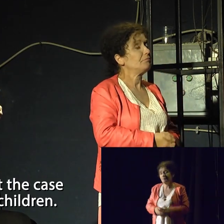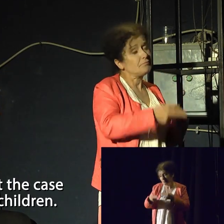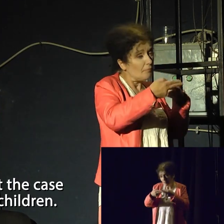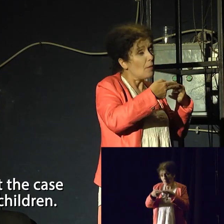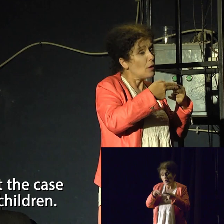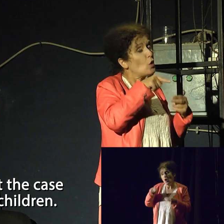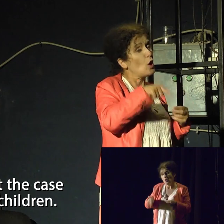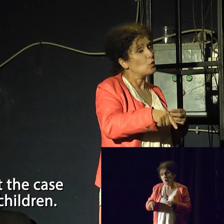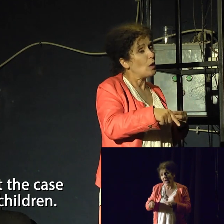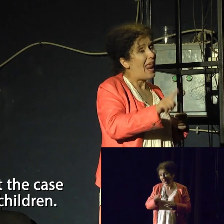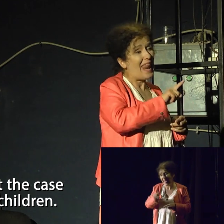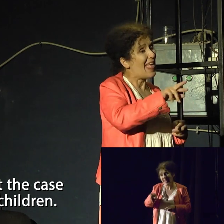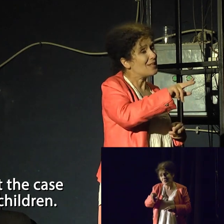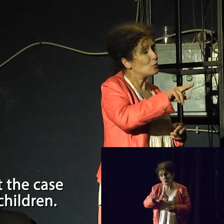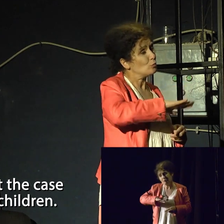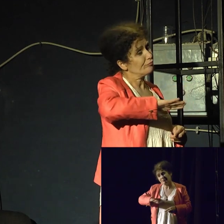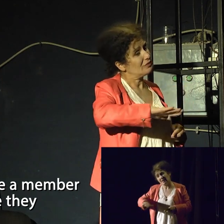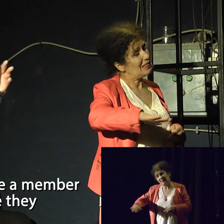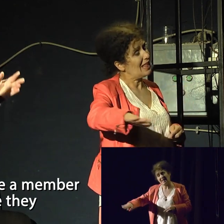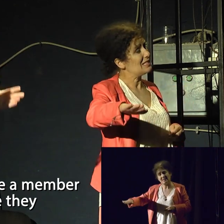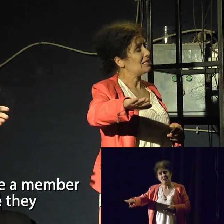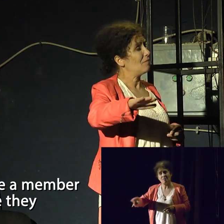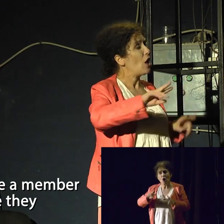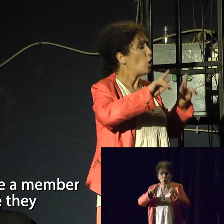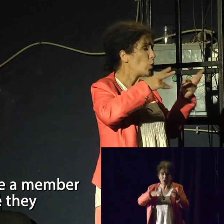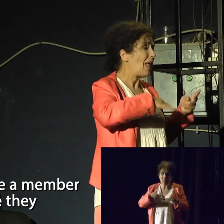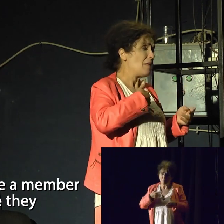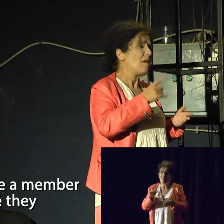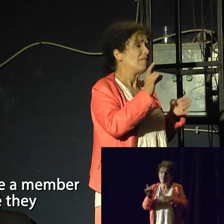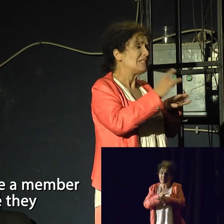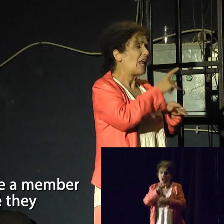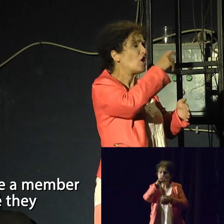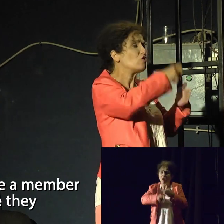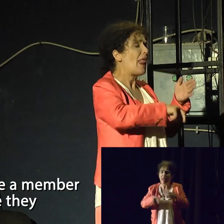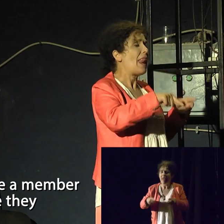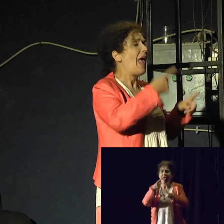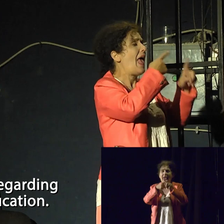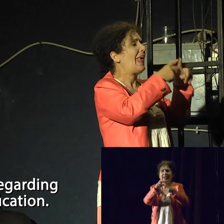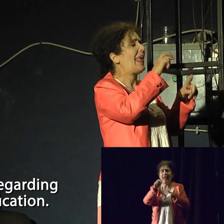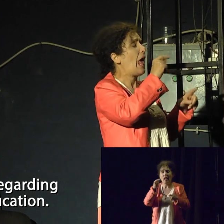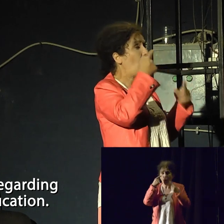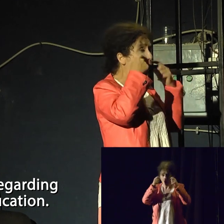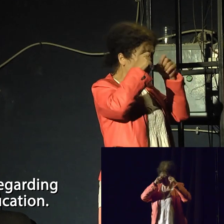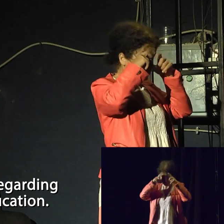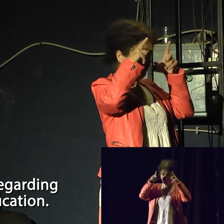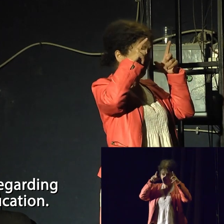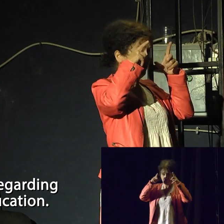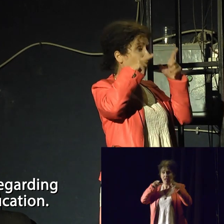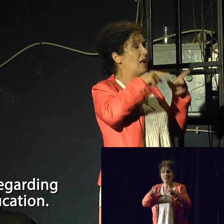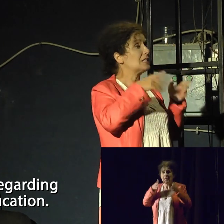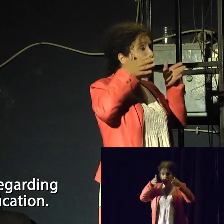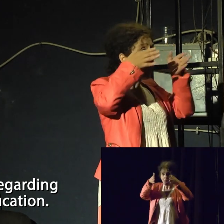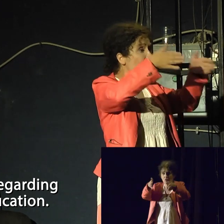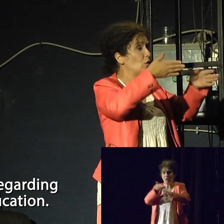Меѓутоа тоа не е ситуацијата со многу деца. Јас сум имал среќа да се зачленам во хера во која што и такако ми ги отвориле очите во насока на